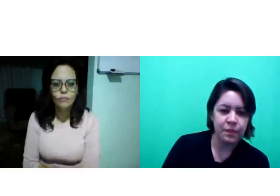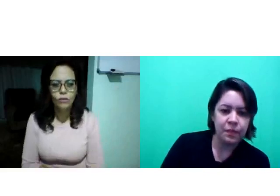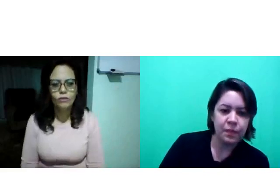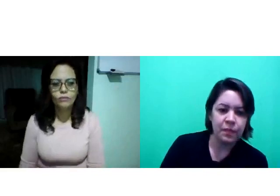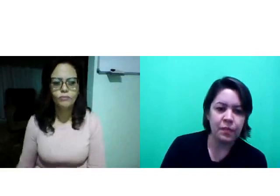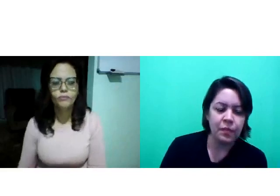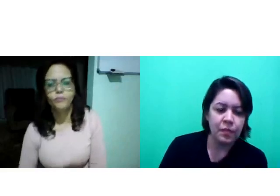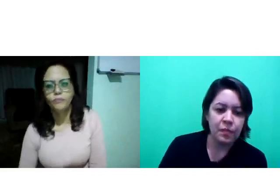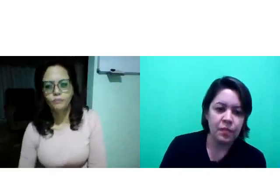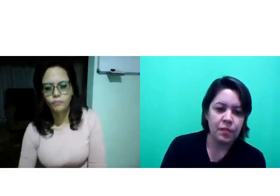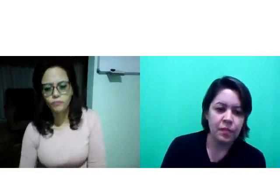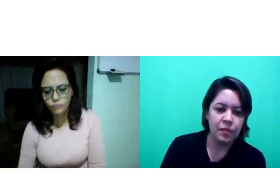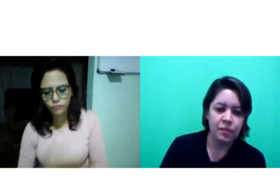E